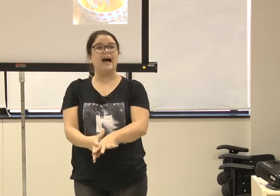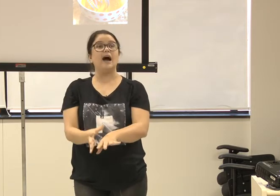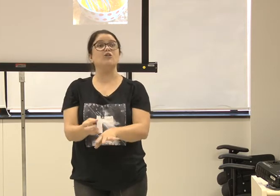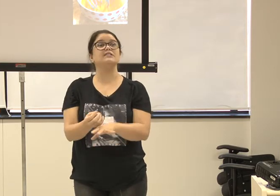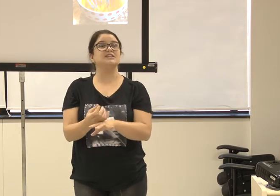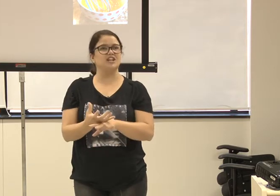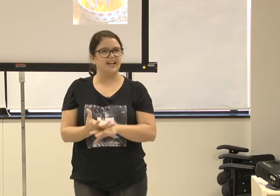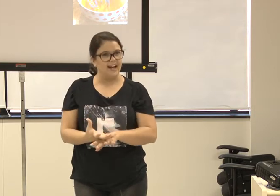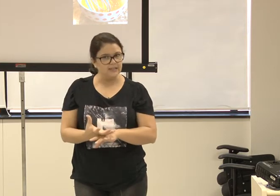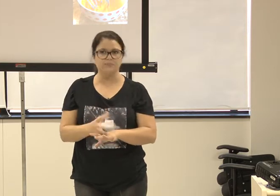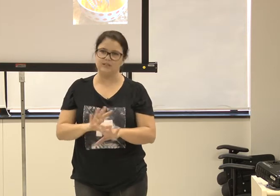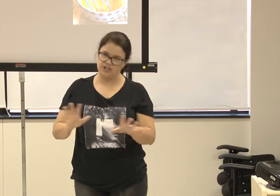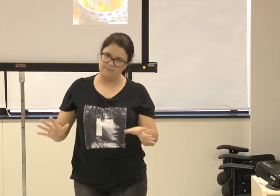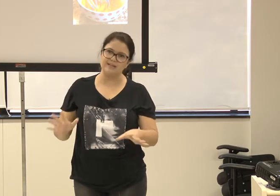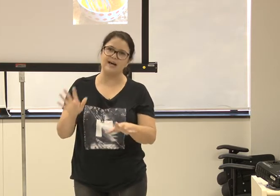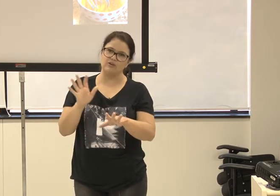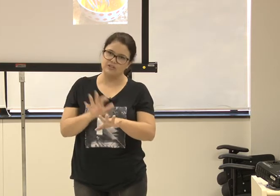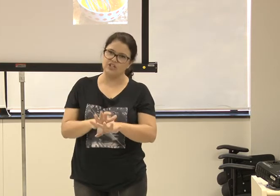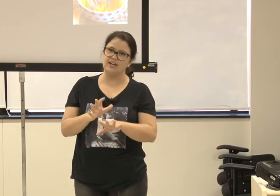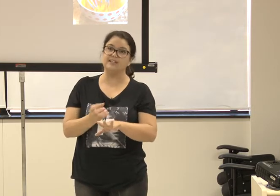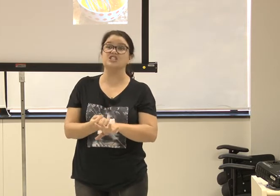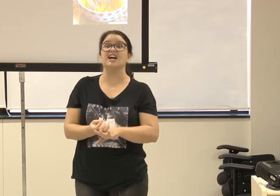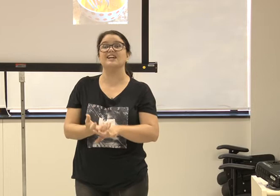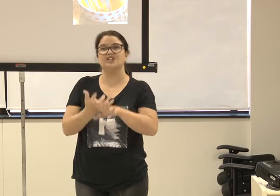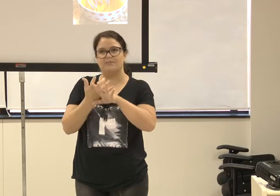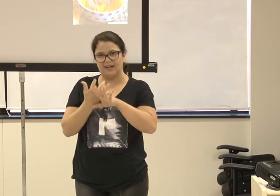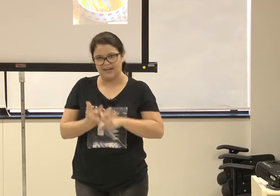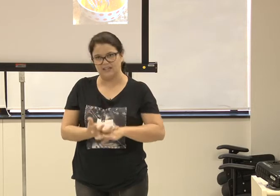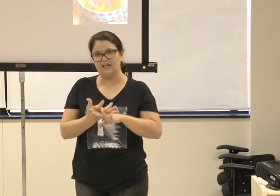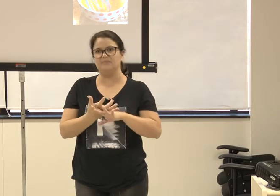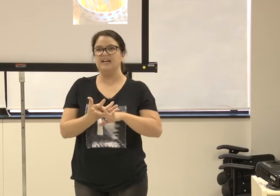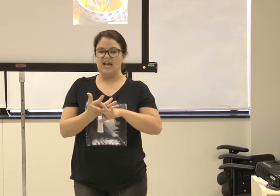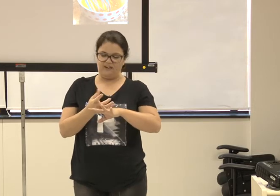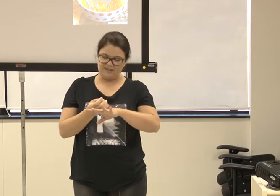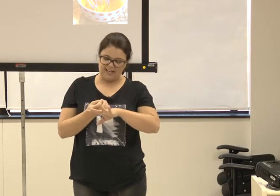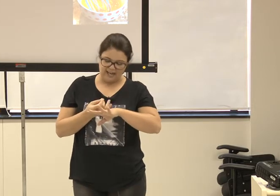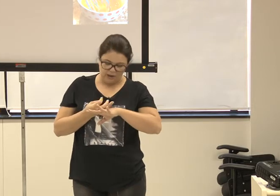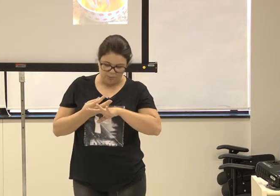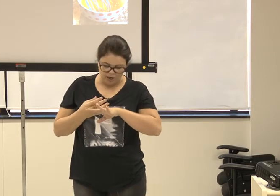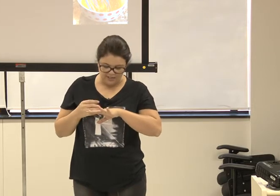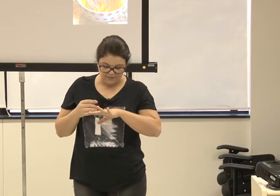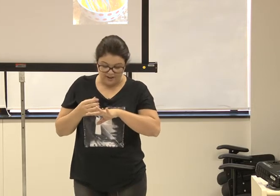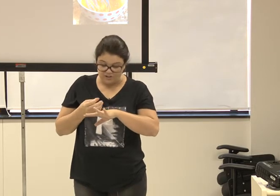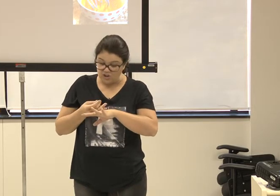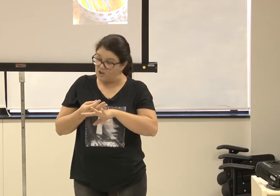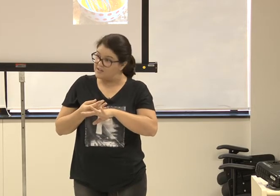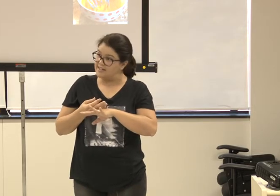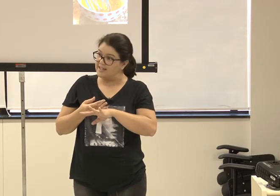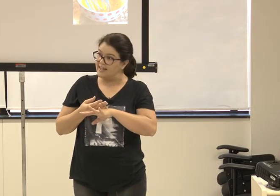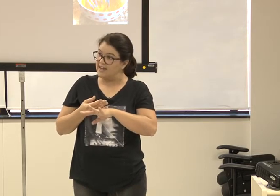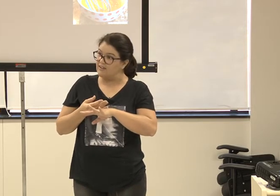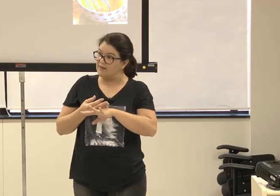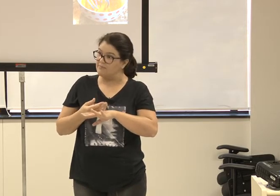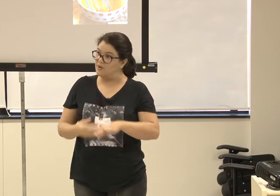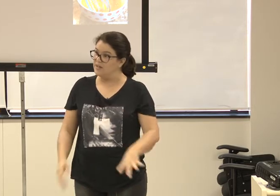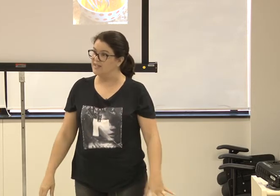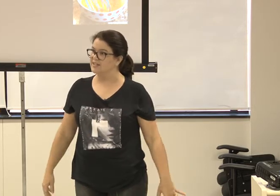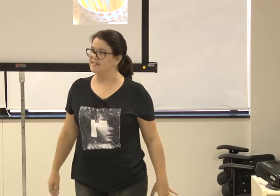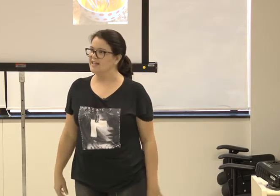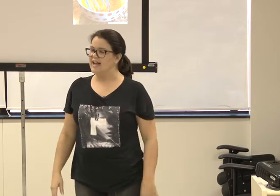Água oxigenada, porque tinha que passar água oxigenada antes que ardia pra caramba. Aí fazia aquela bolha e você ficava, nossa, que legal na bolha. Aí